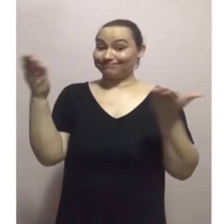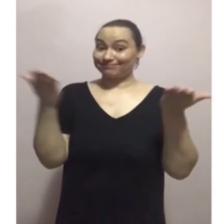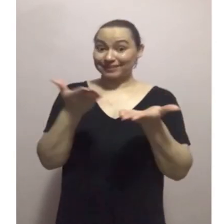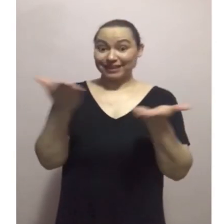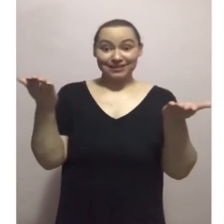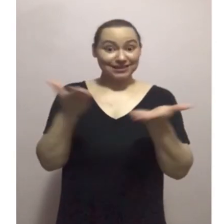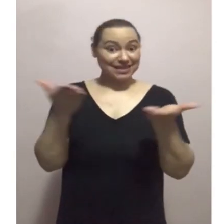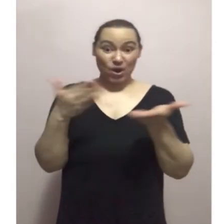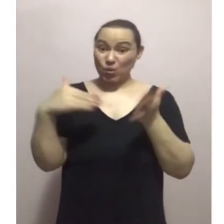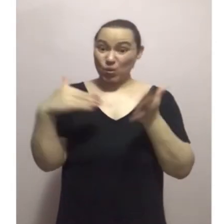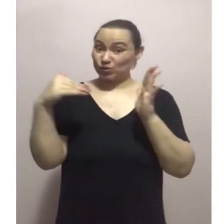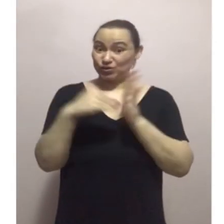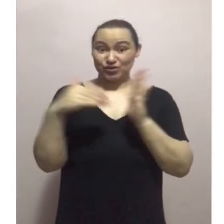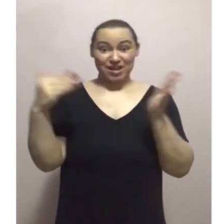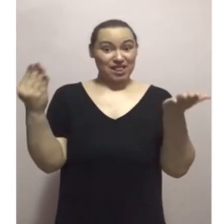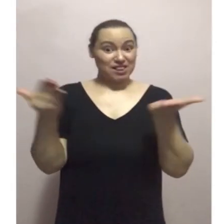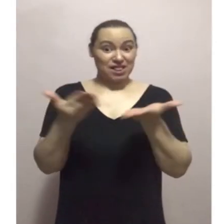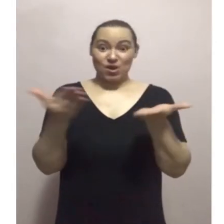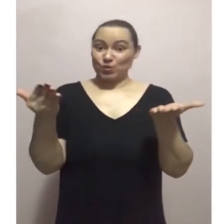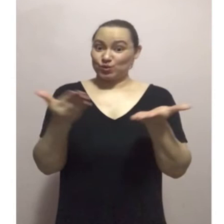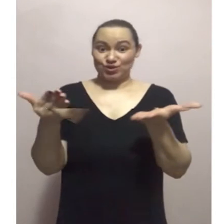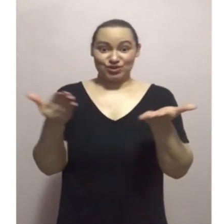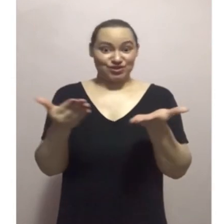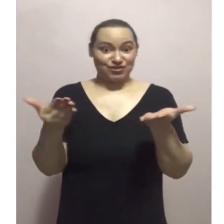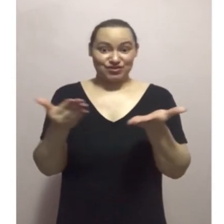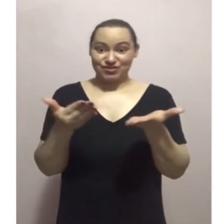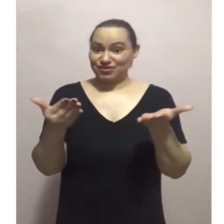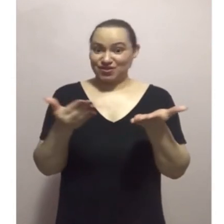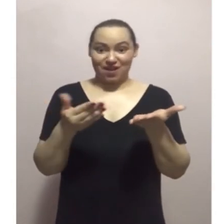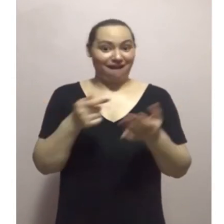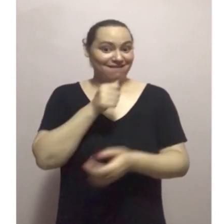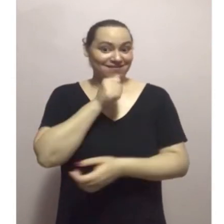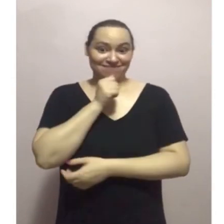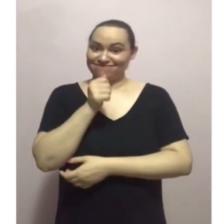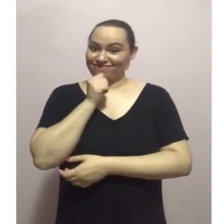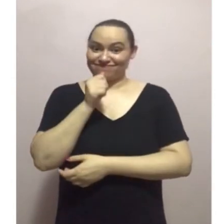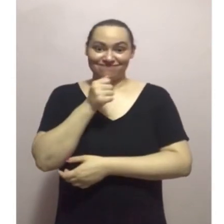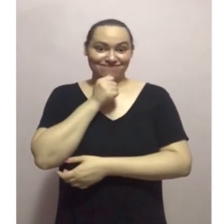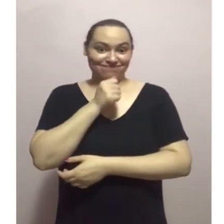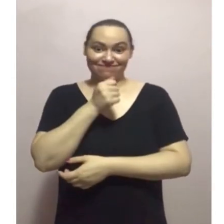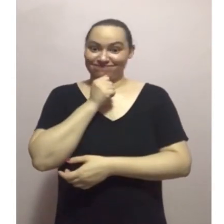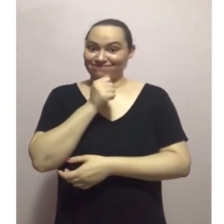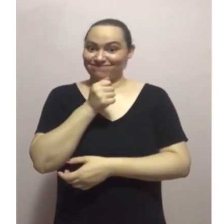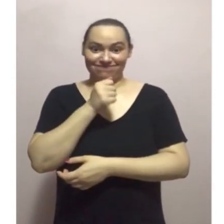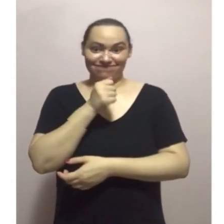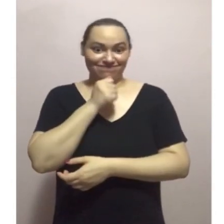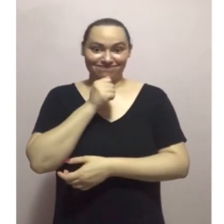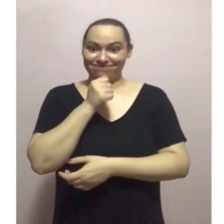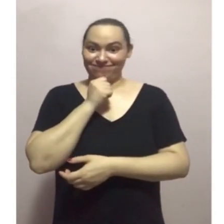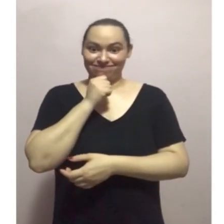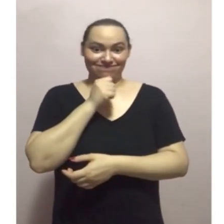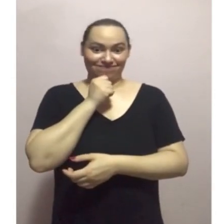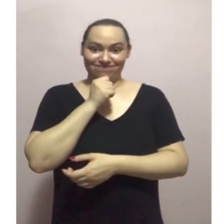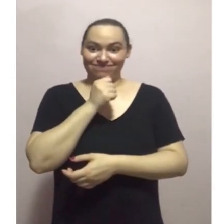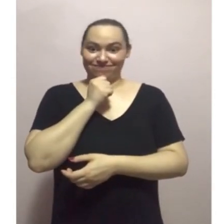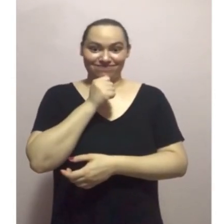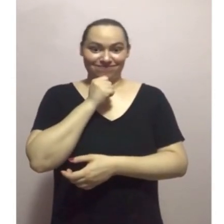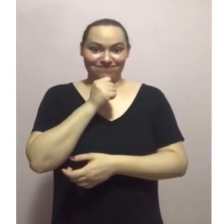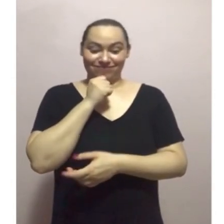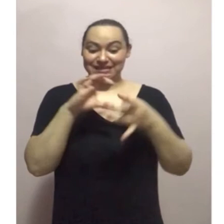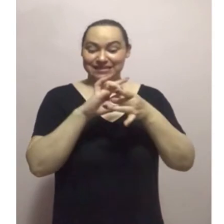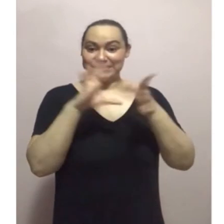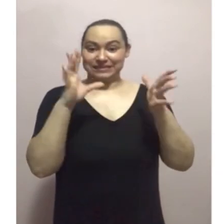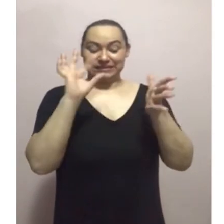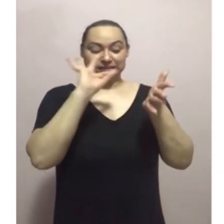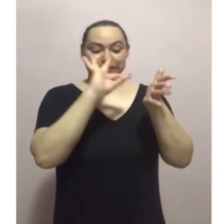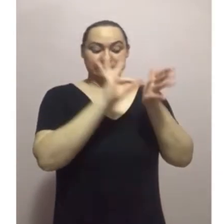até hoje a gente não recebeu todas as autorizações por escrito, Acredito, porque a